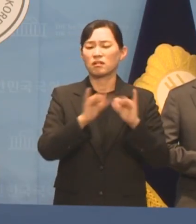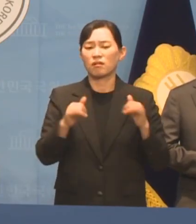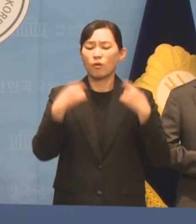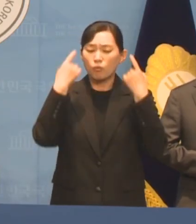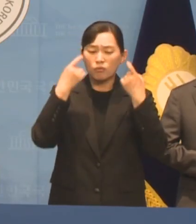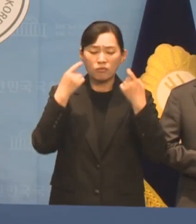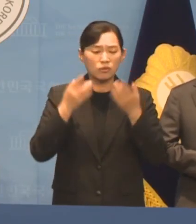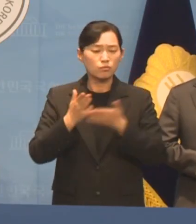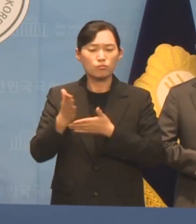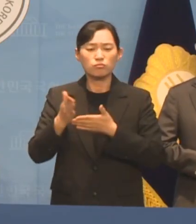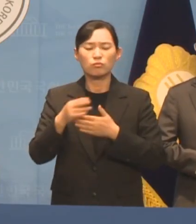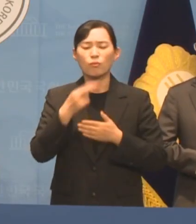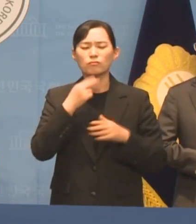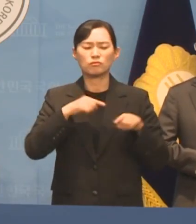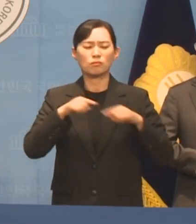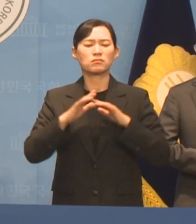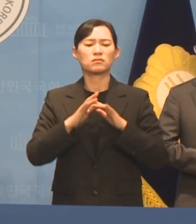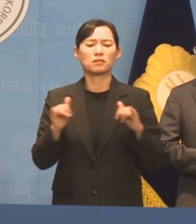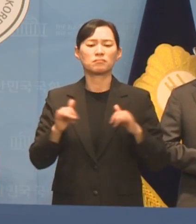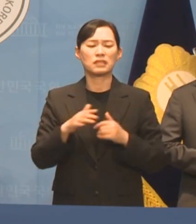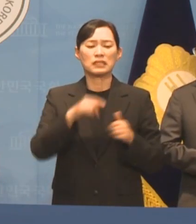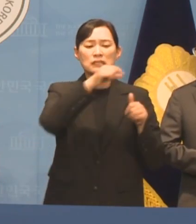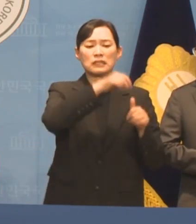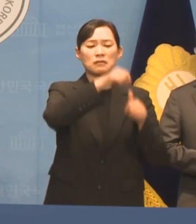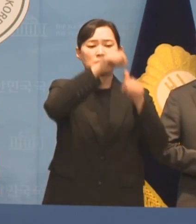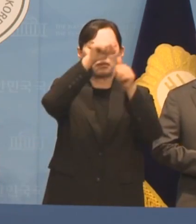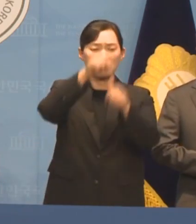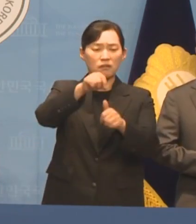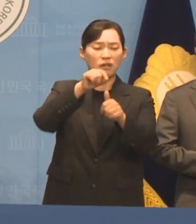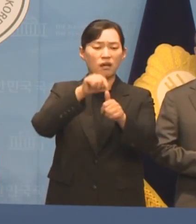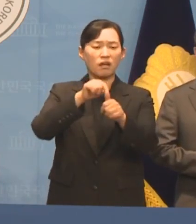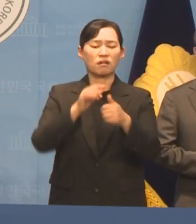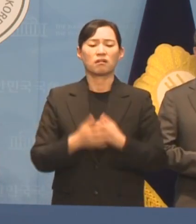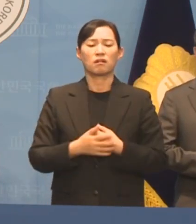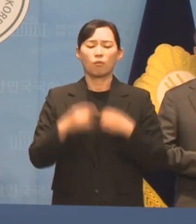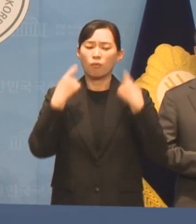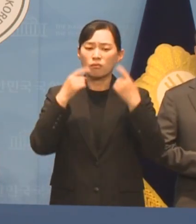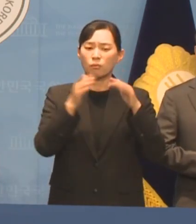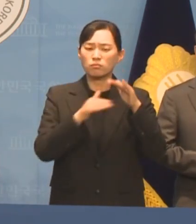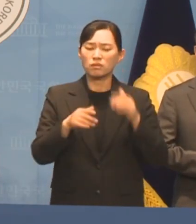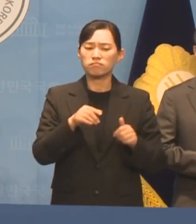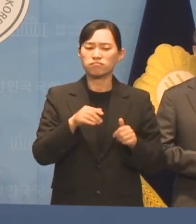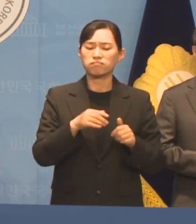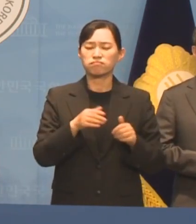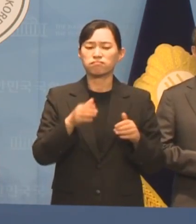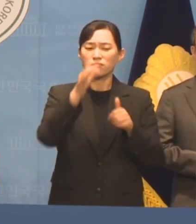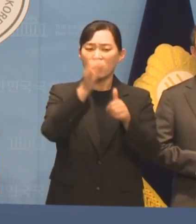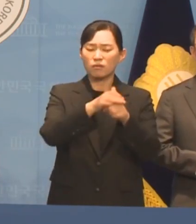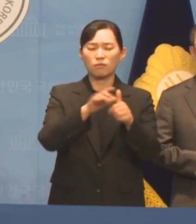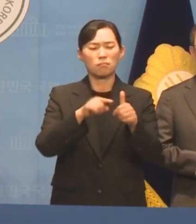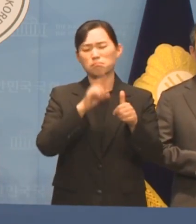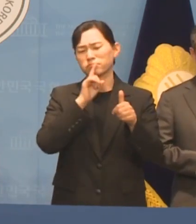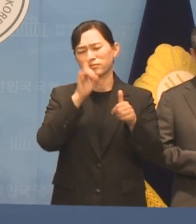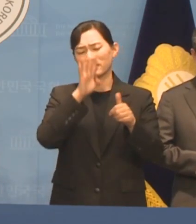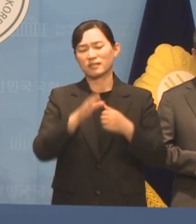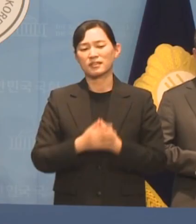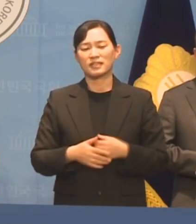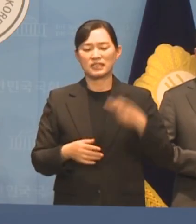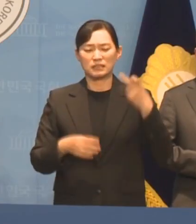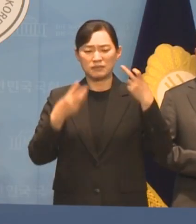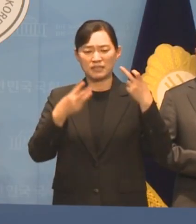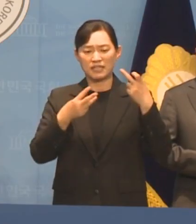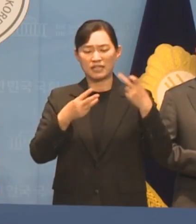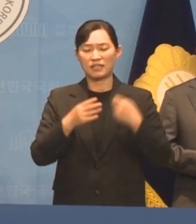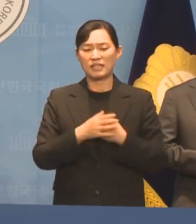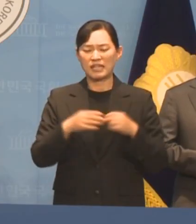대한 전문성도 없는 정치인을 낙하산처럼 내리꽂는 자리가 되어서는 결코 안 될 것입니다. 그런데 12.3 내란